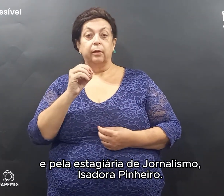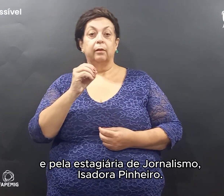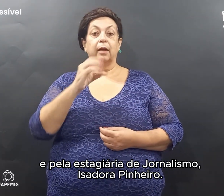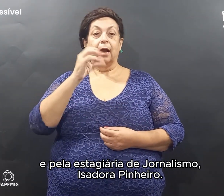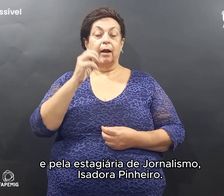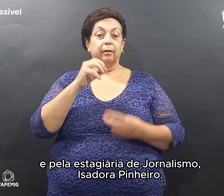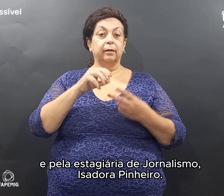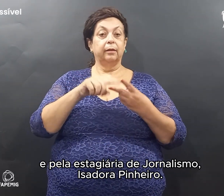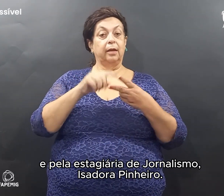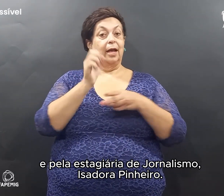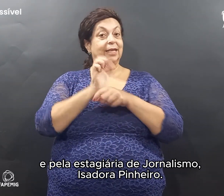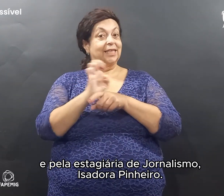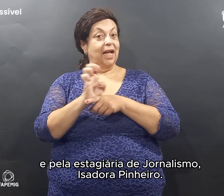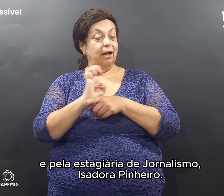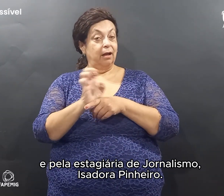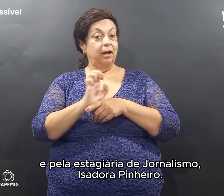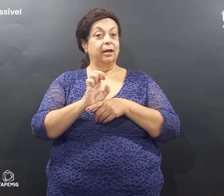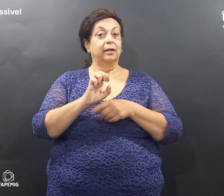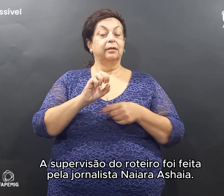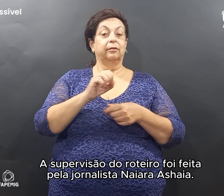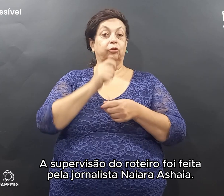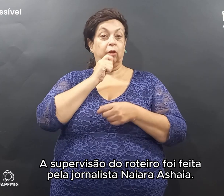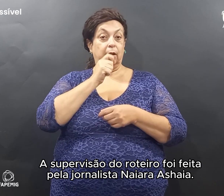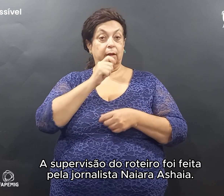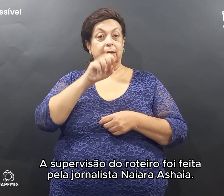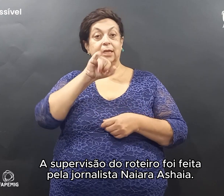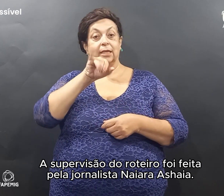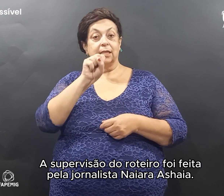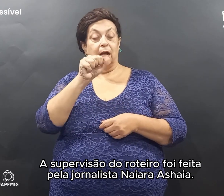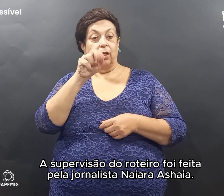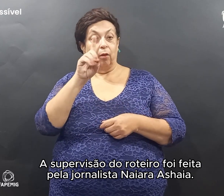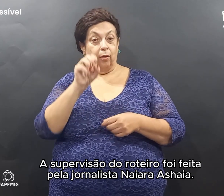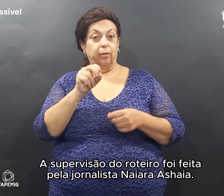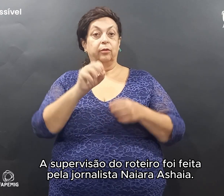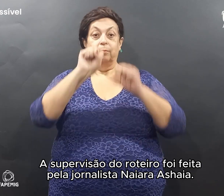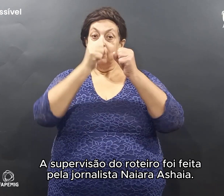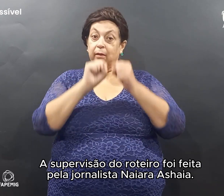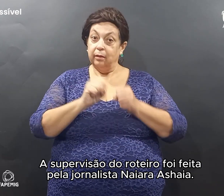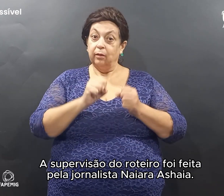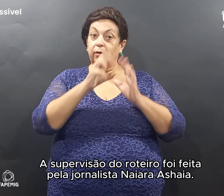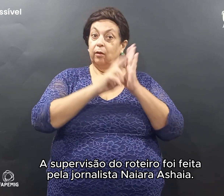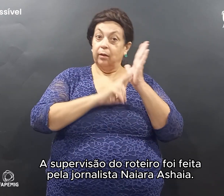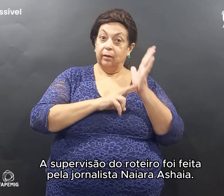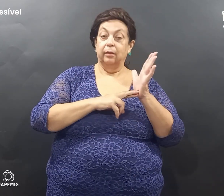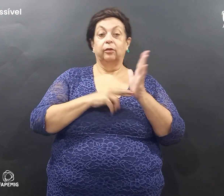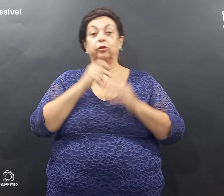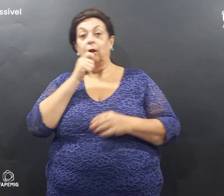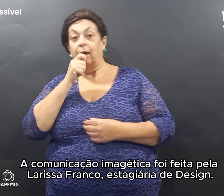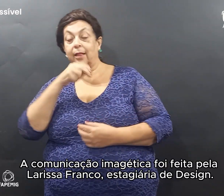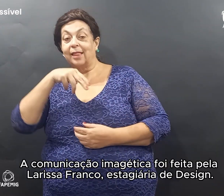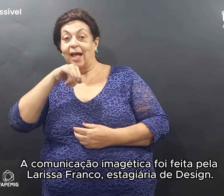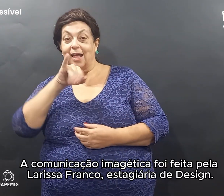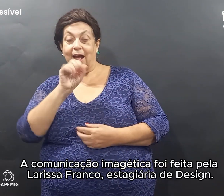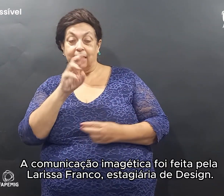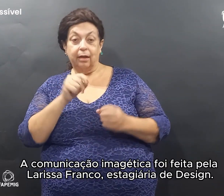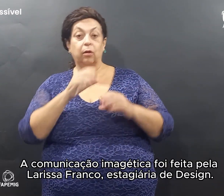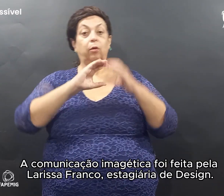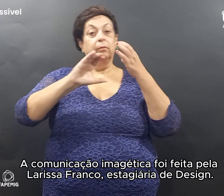de jornalismo Isadora Pinheiro. A supervisão do roteiro foi feita pela jornalista Nayara Chaia. A comunicação imagética foi feita